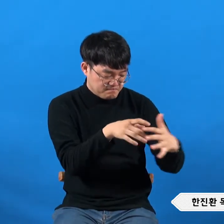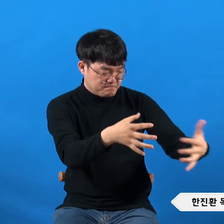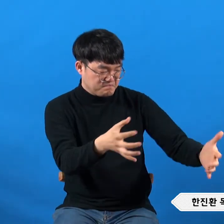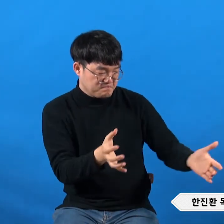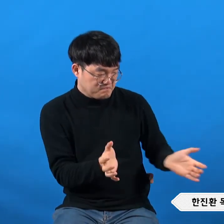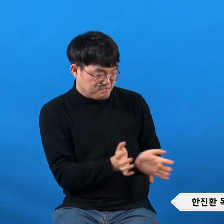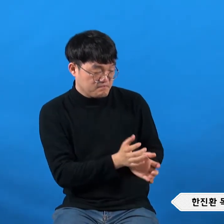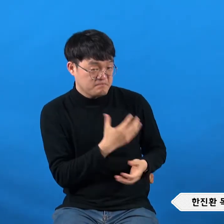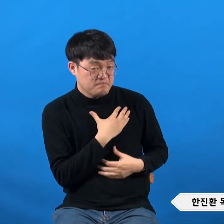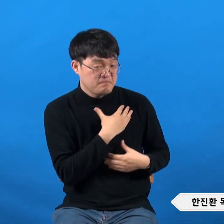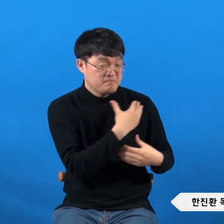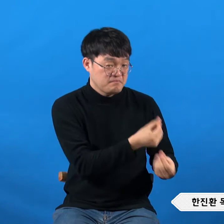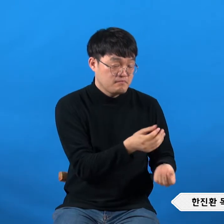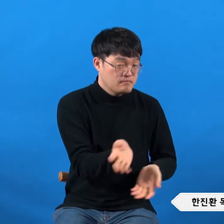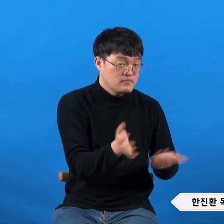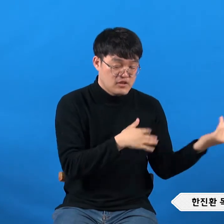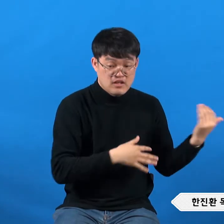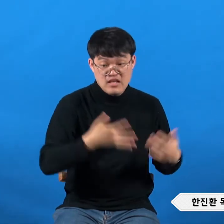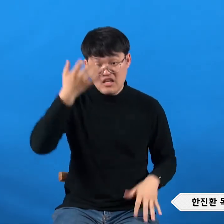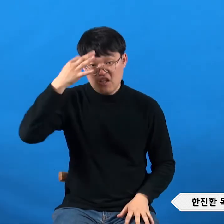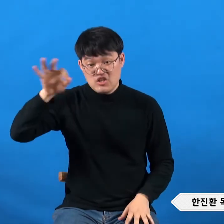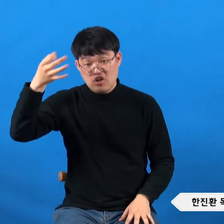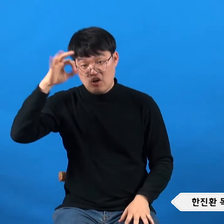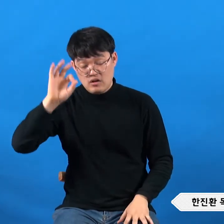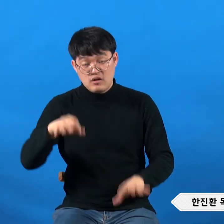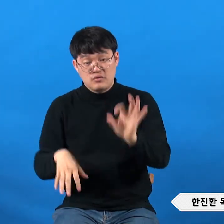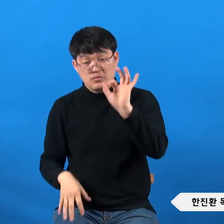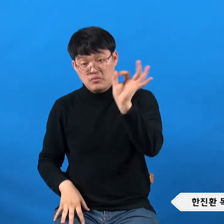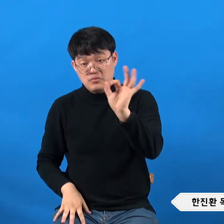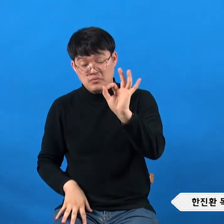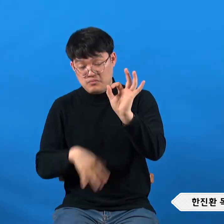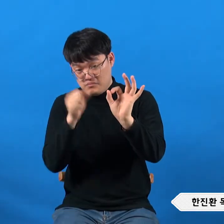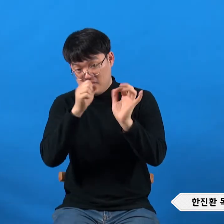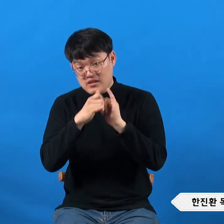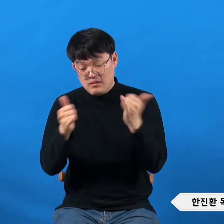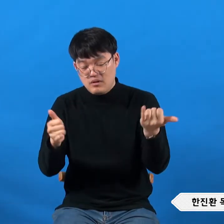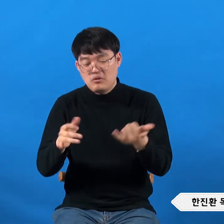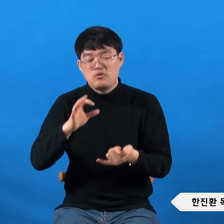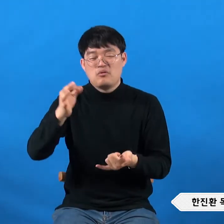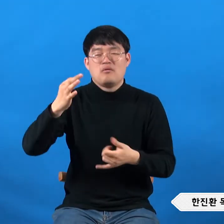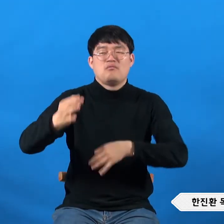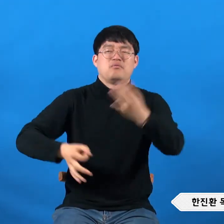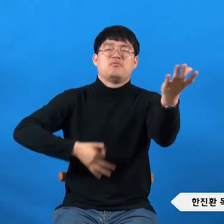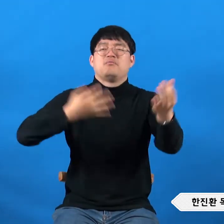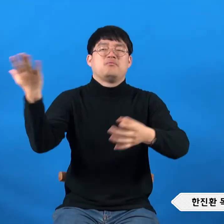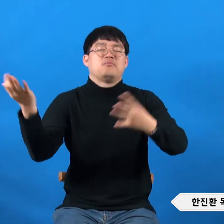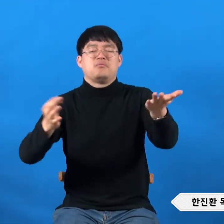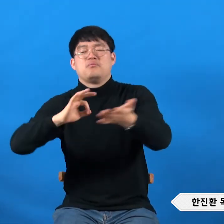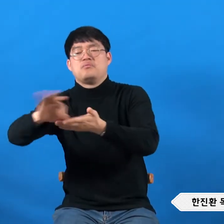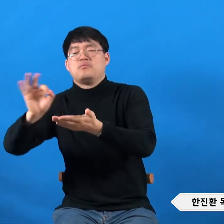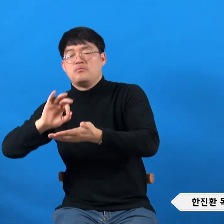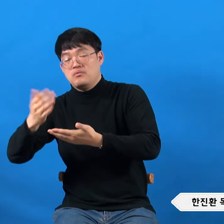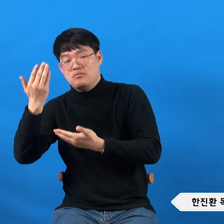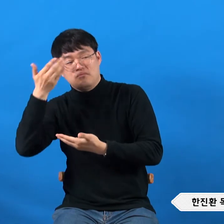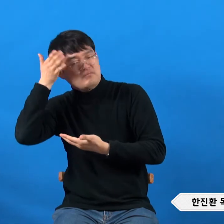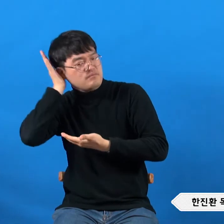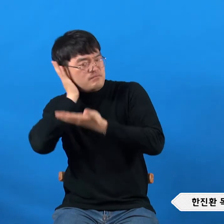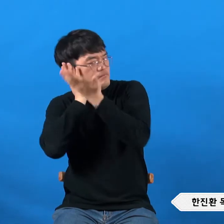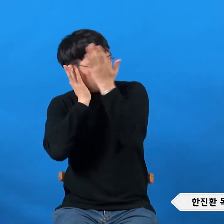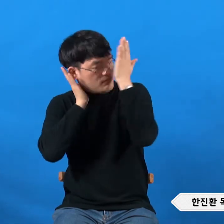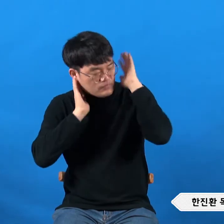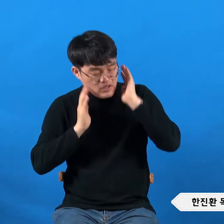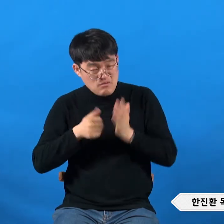인색하지요. 또 인정 때문에 돈을 좋아하는 사람은 돈을 펑펑 씁니다. 그냥 외모를